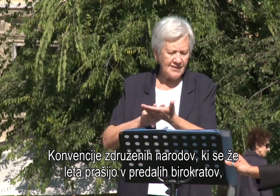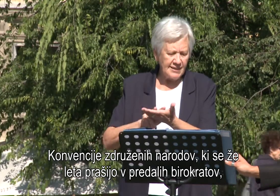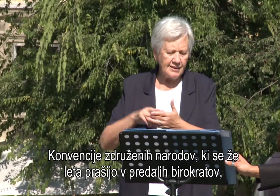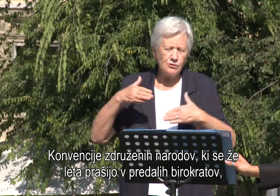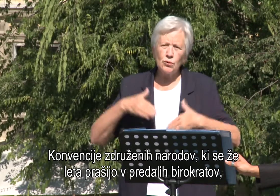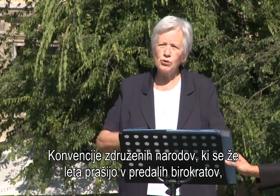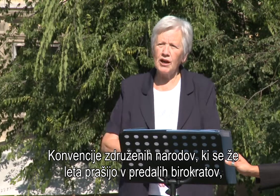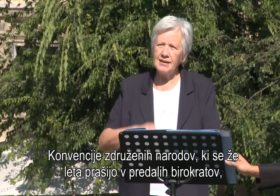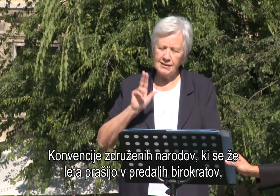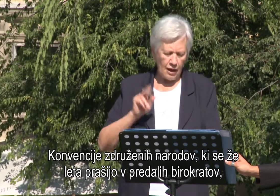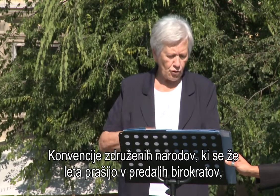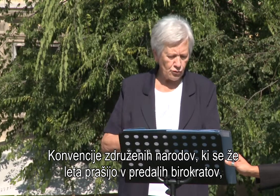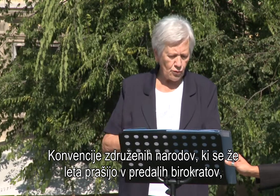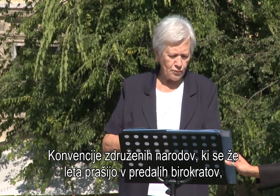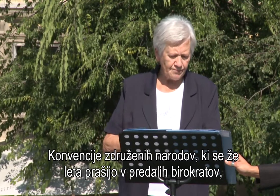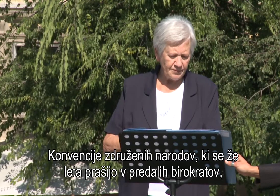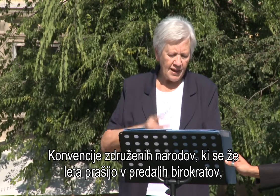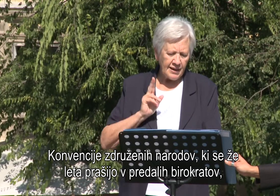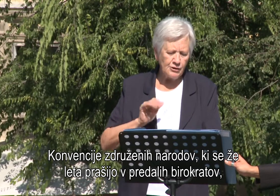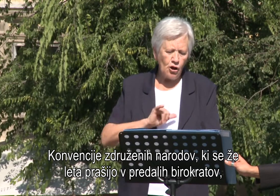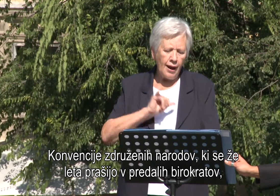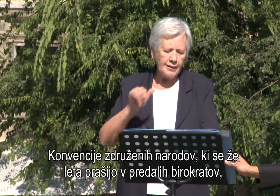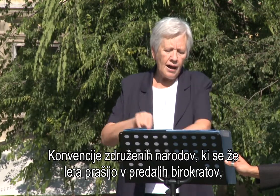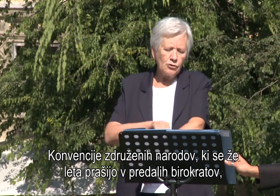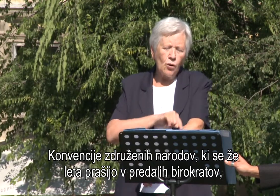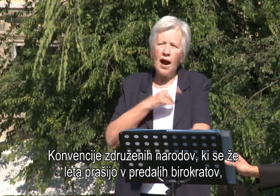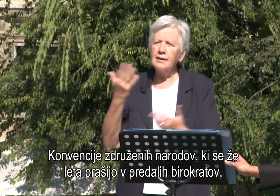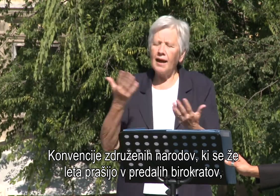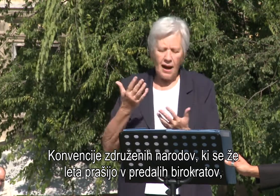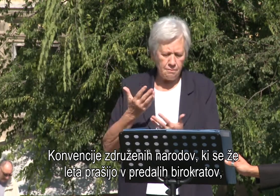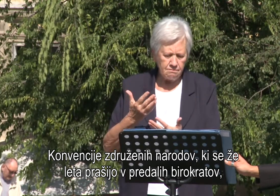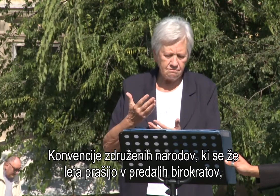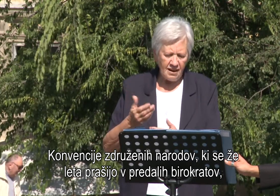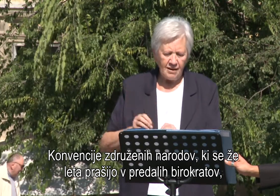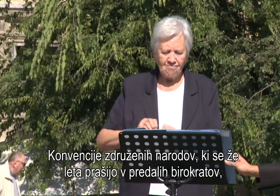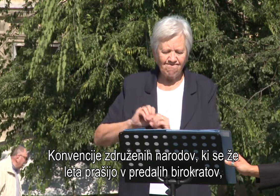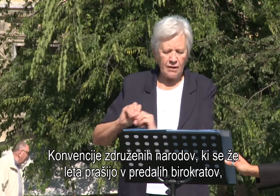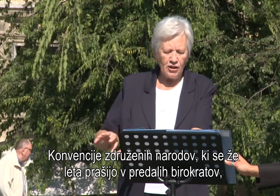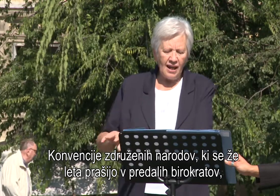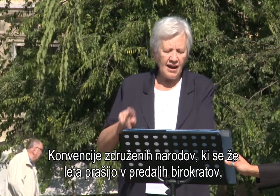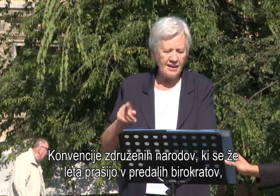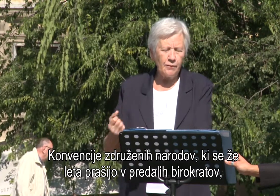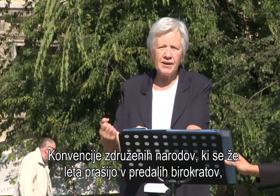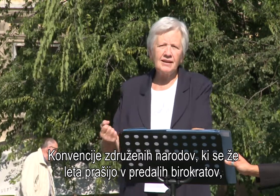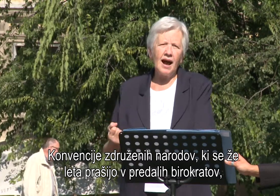konvenciji Združenih narodov, ki so leta dolgo nekam odlagane v